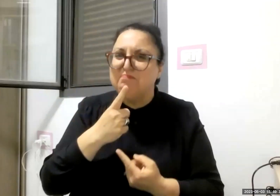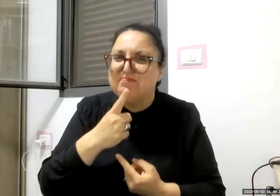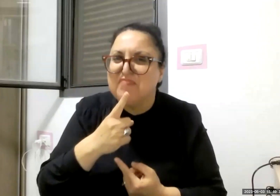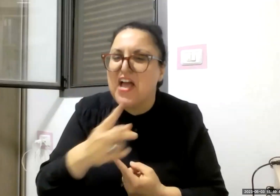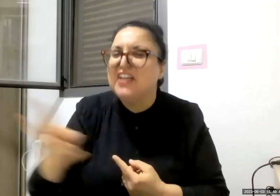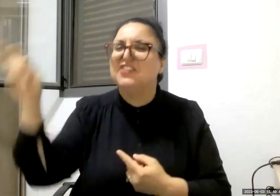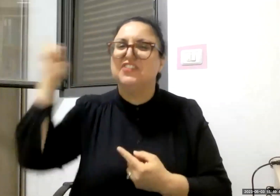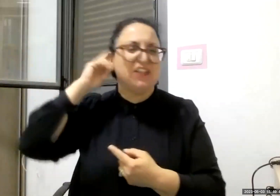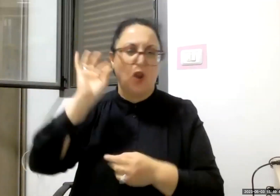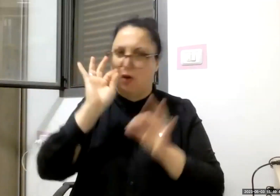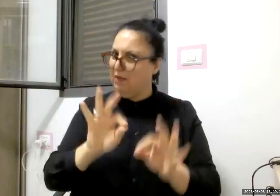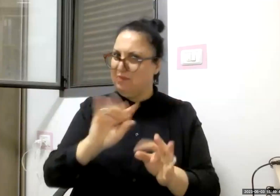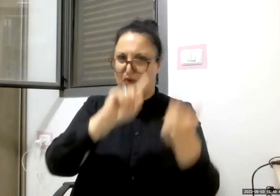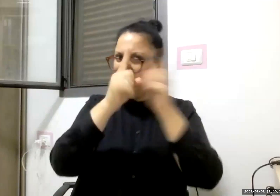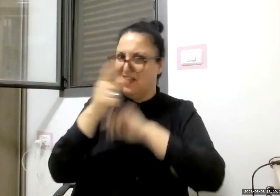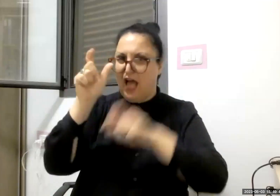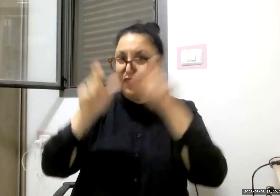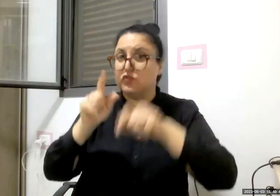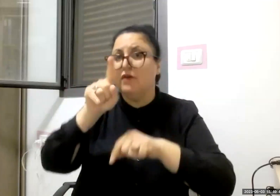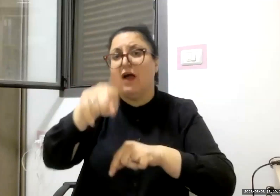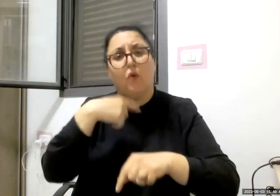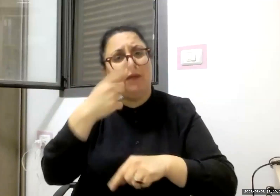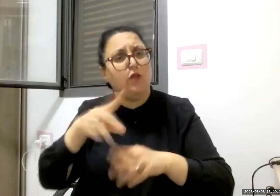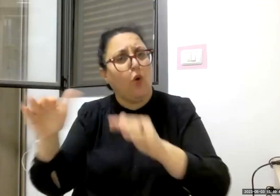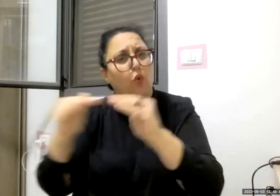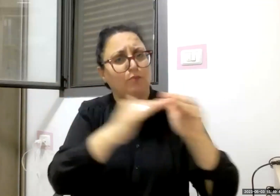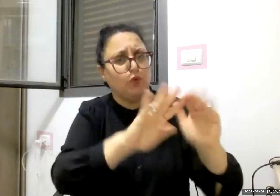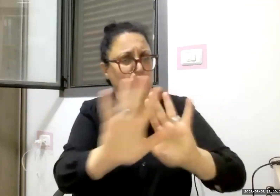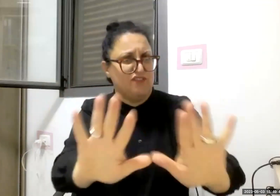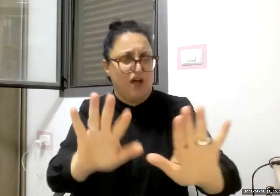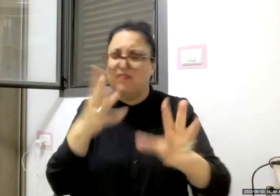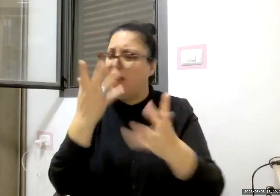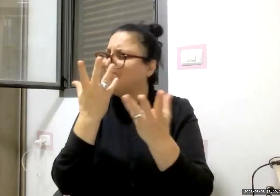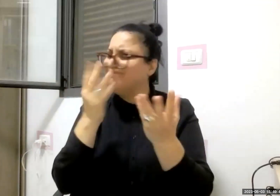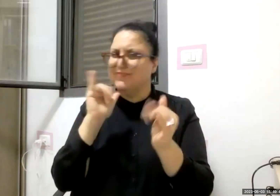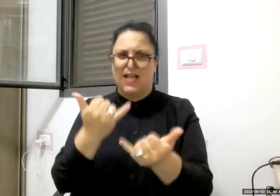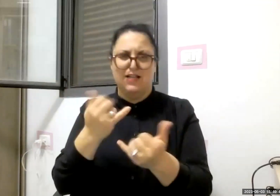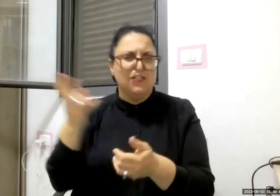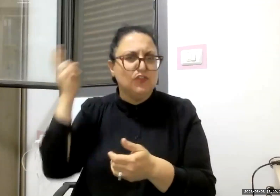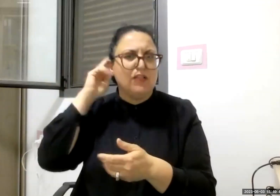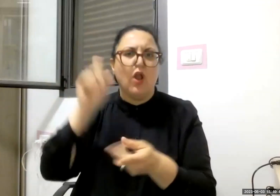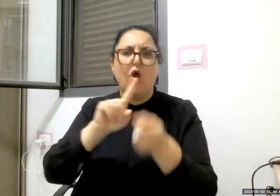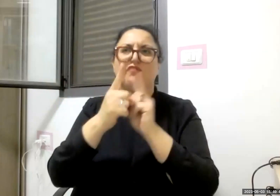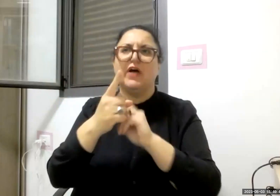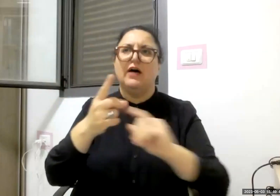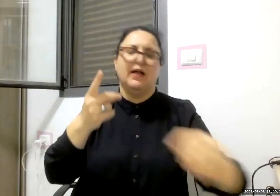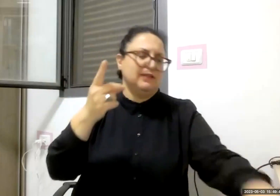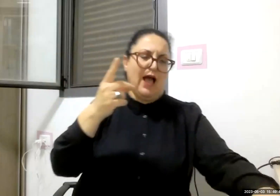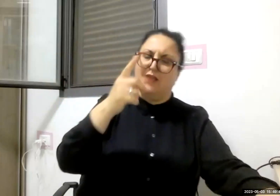כחרשים השטל לא באמת הופך את האדם החרש עכשיו עוד הפעם הוא לא הופך את האדם